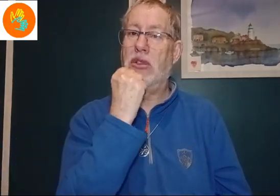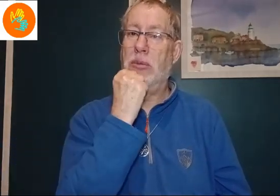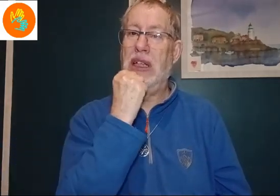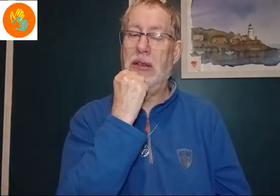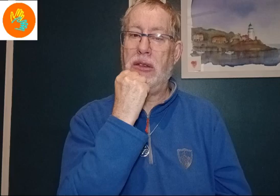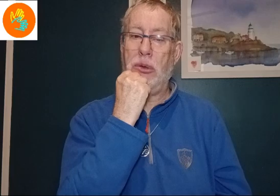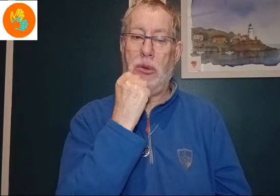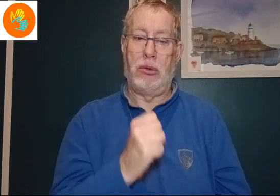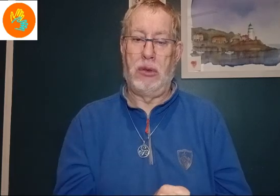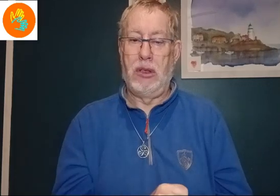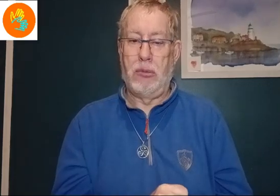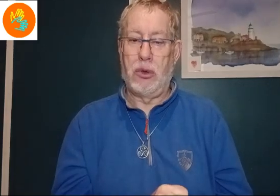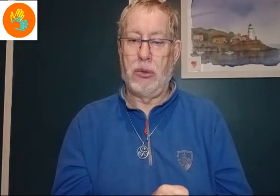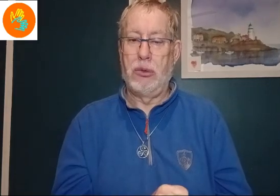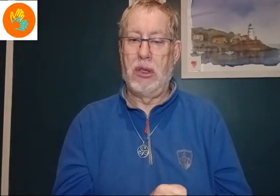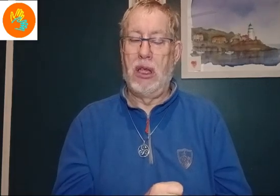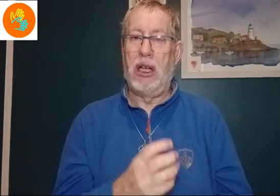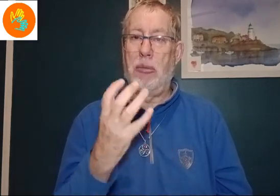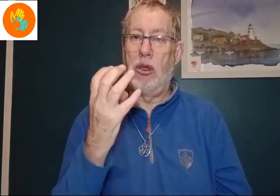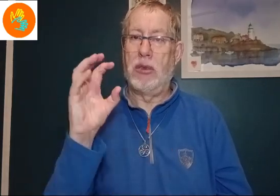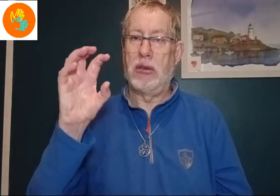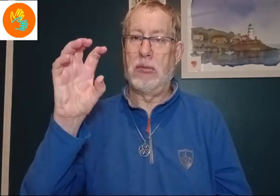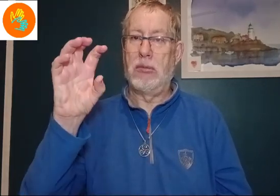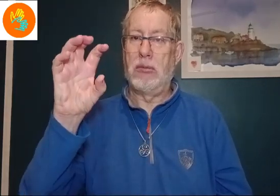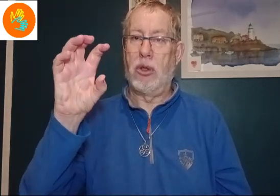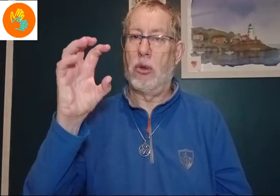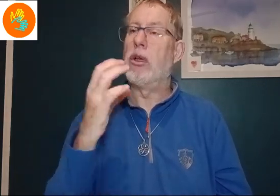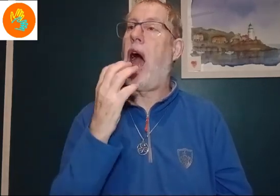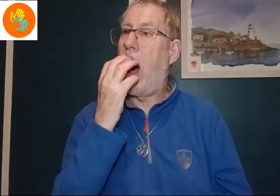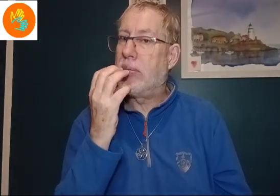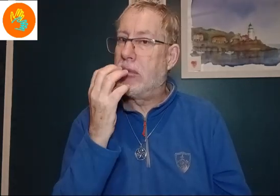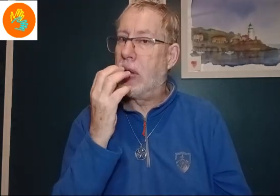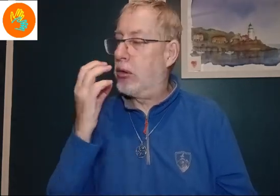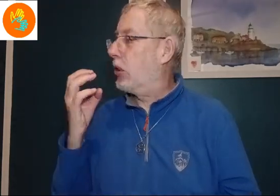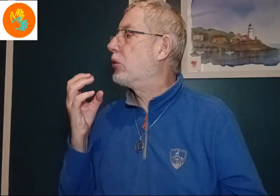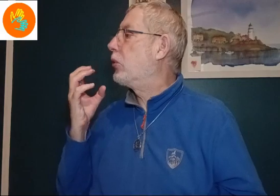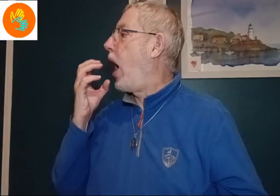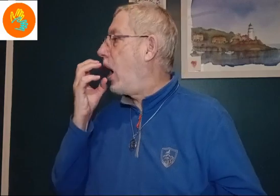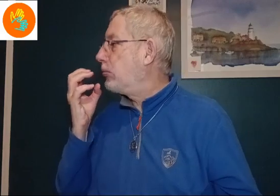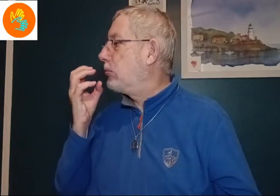Comme ça, au niveau du menton. La pomme, on croque dessus. Hop.